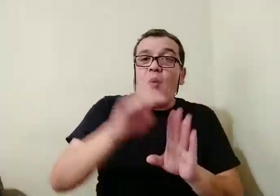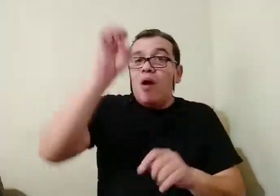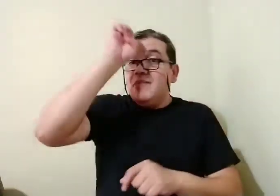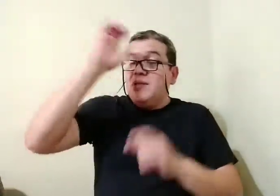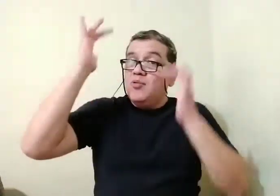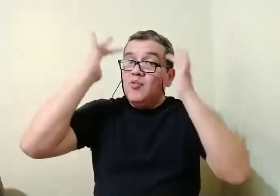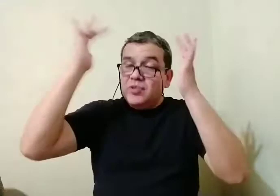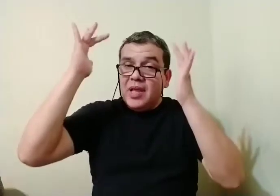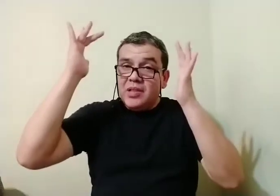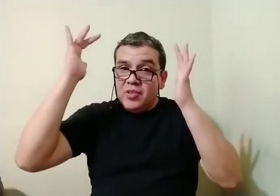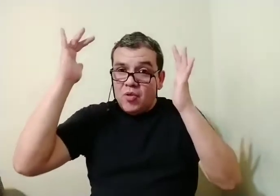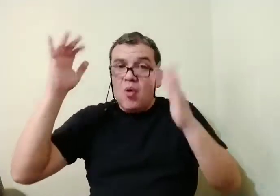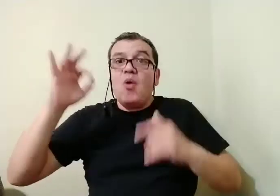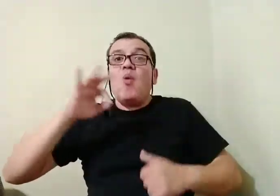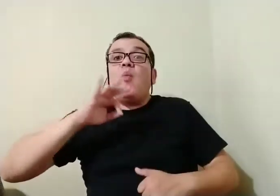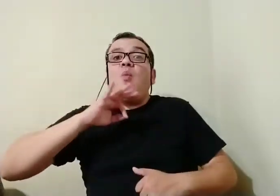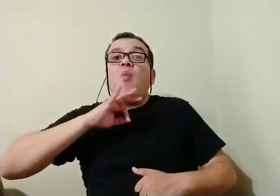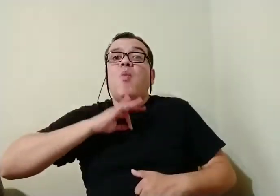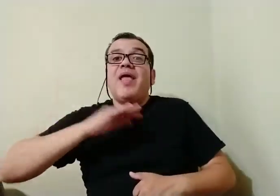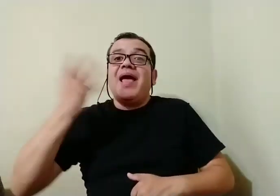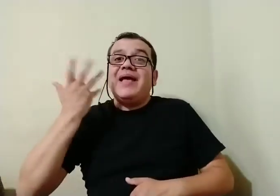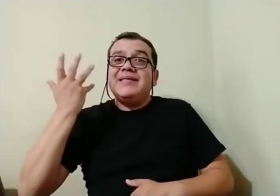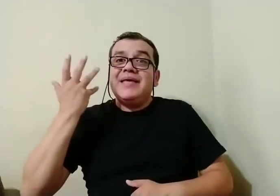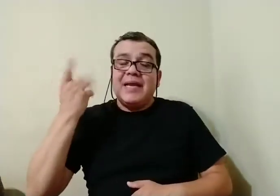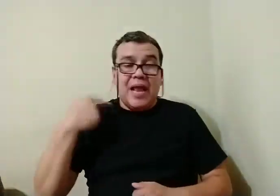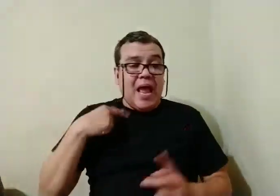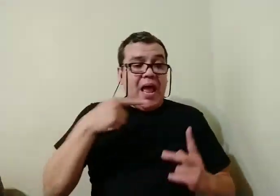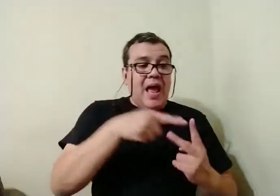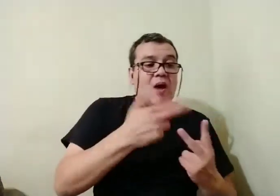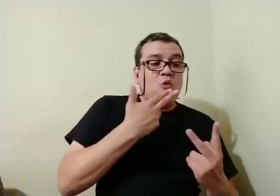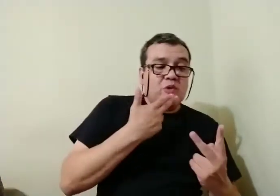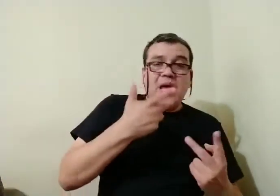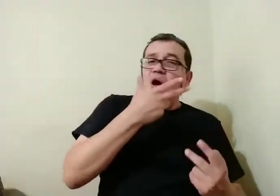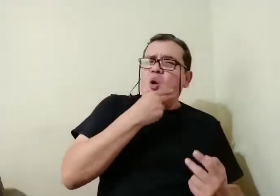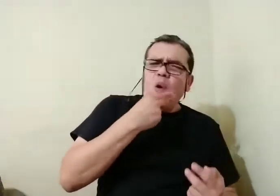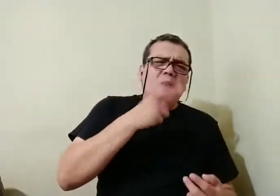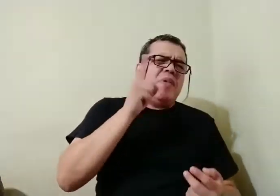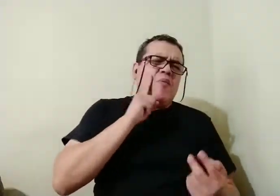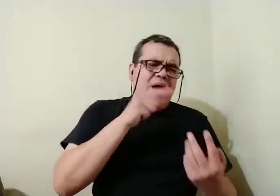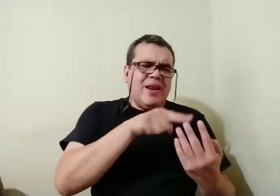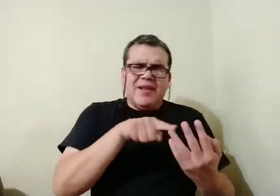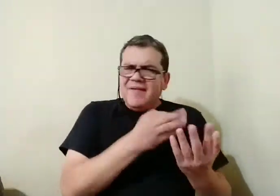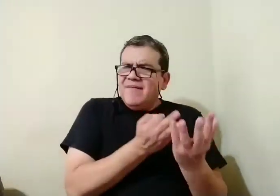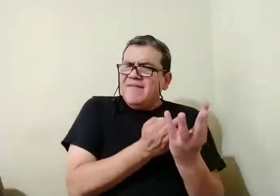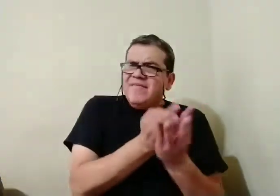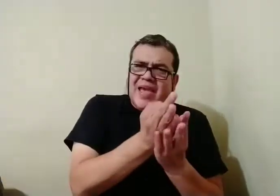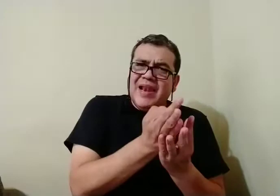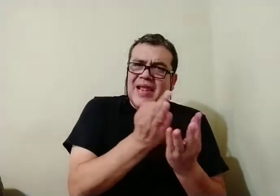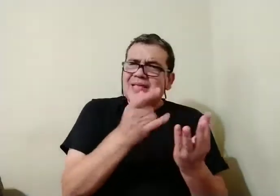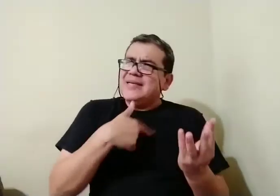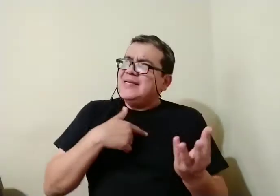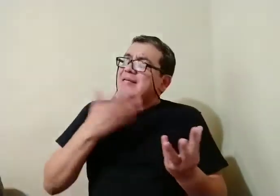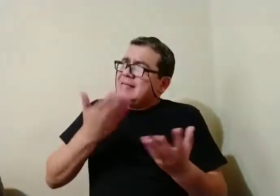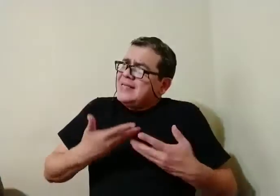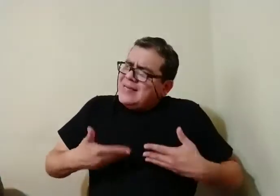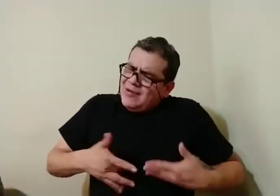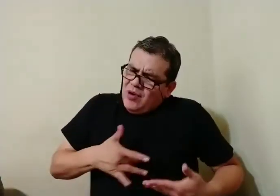mujeres consagrados a Él. La intención de Lucas al escribir el libro de